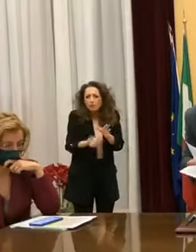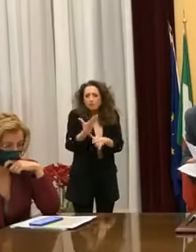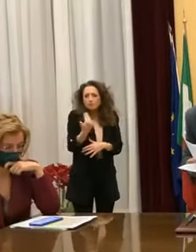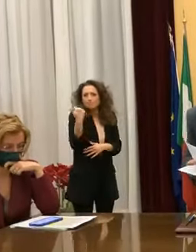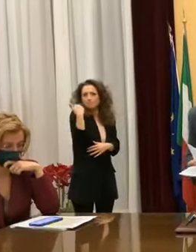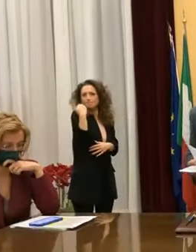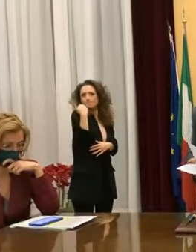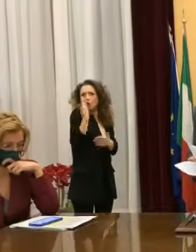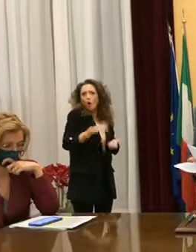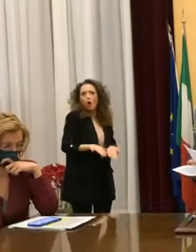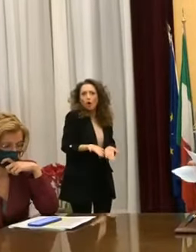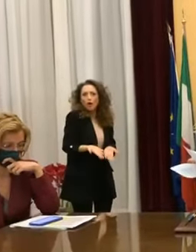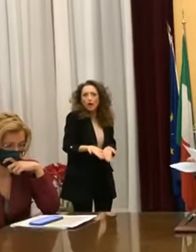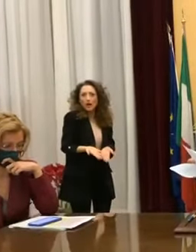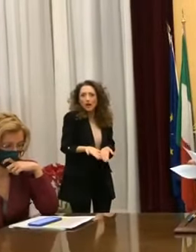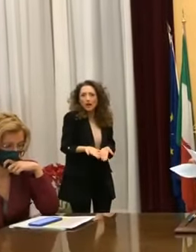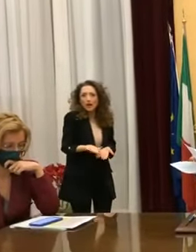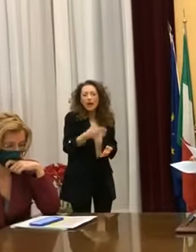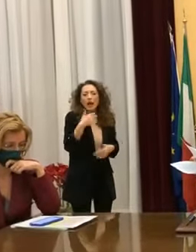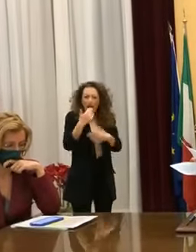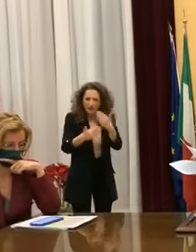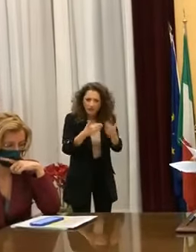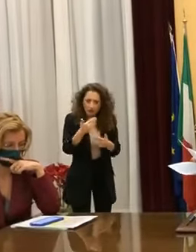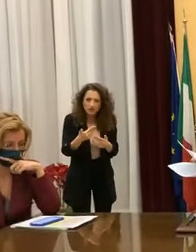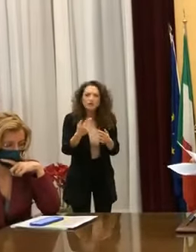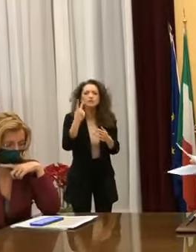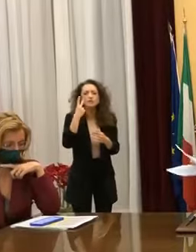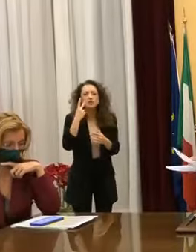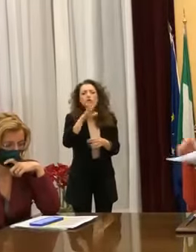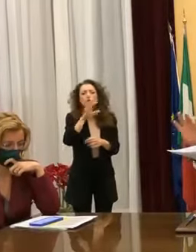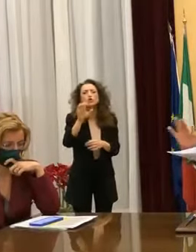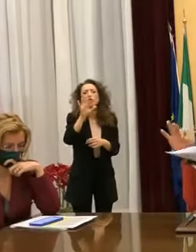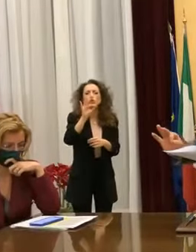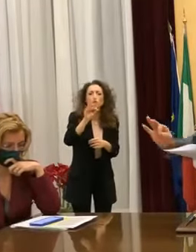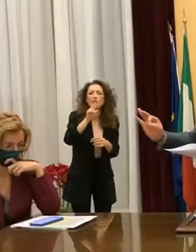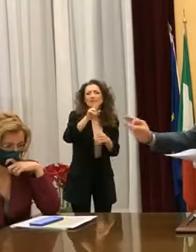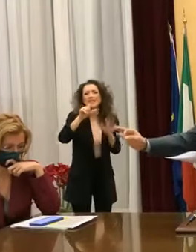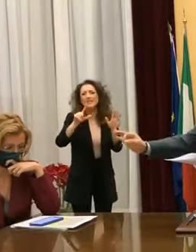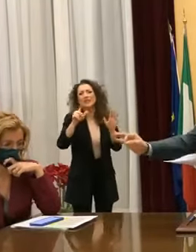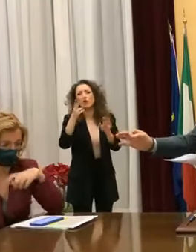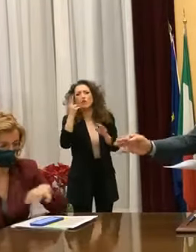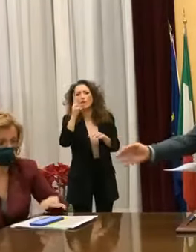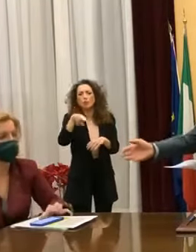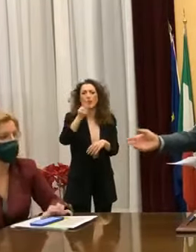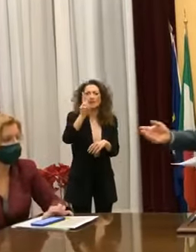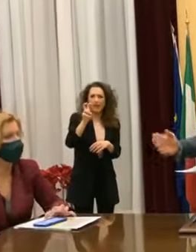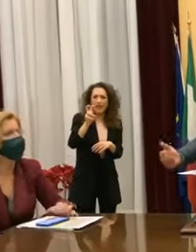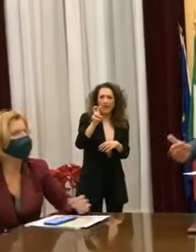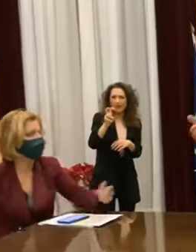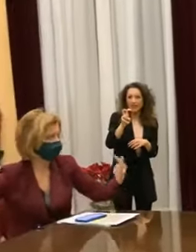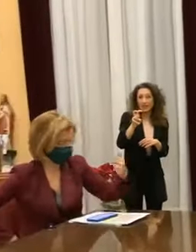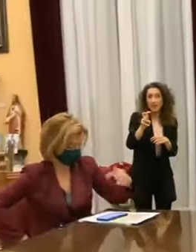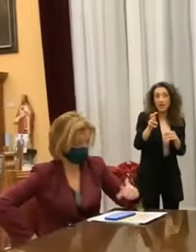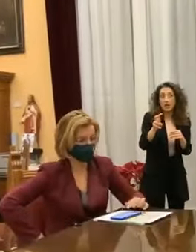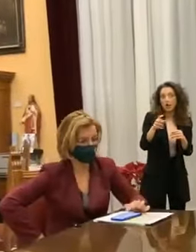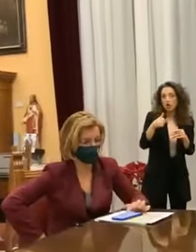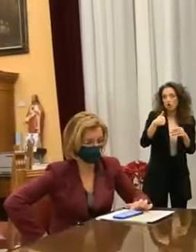andiamo avanti. Vista la deliberazione numero 553 del 27 novembre 2020, quella che è stata Quella fatta a è seguito delle stata.